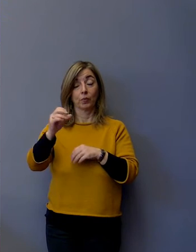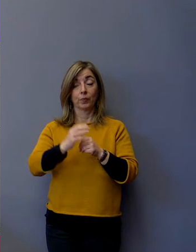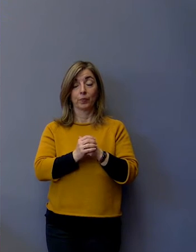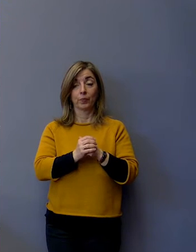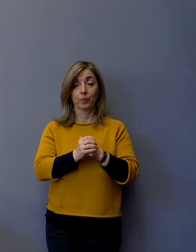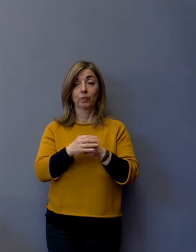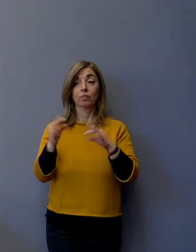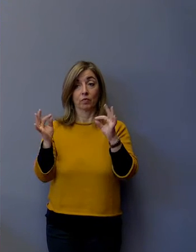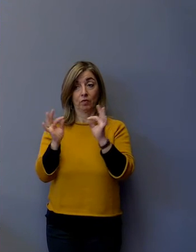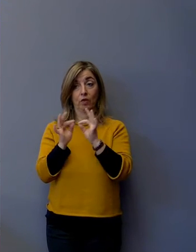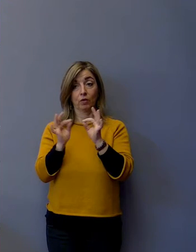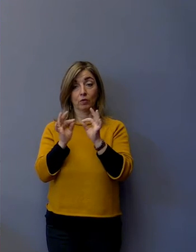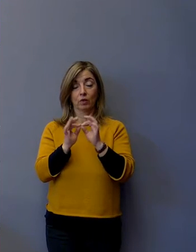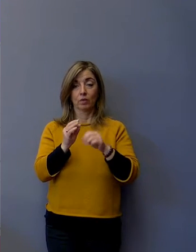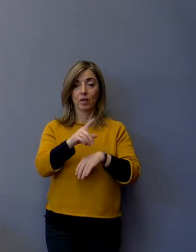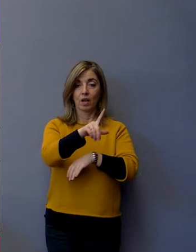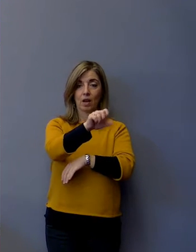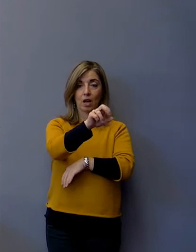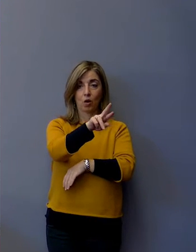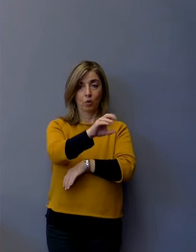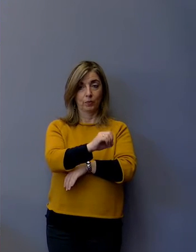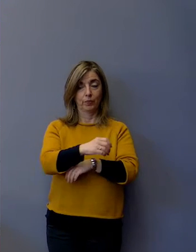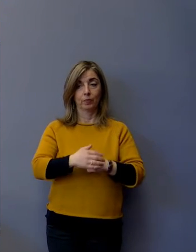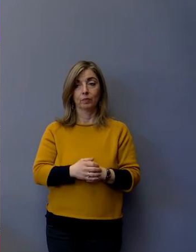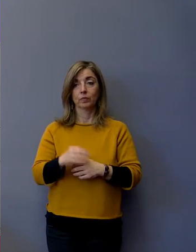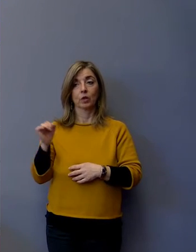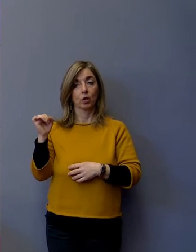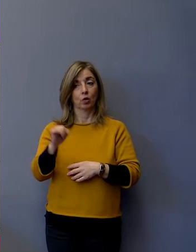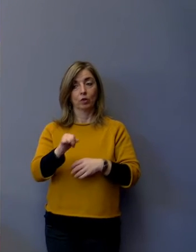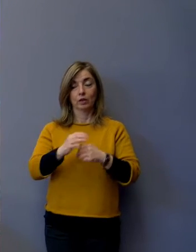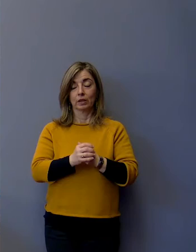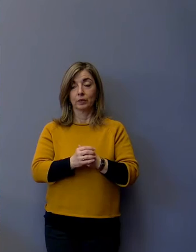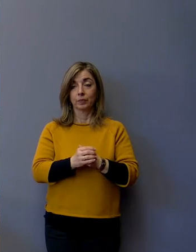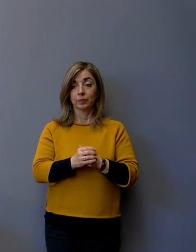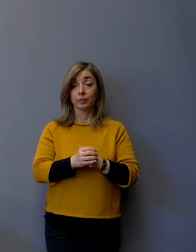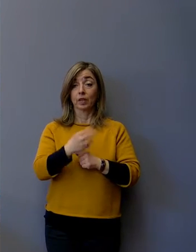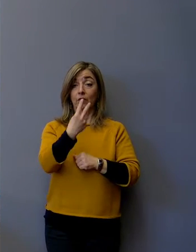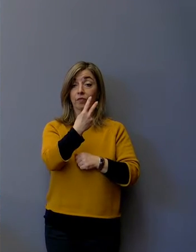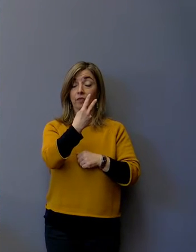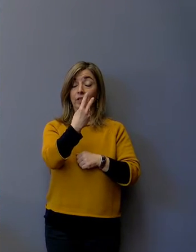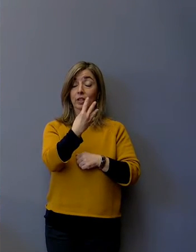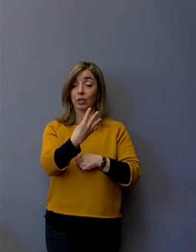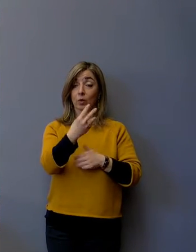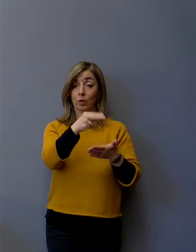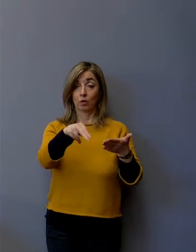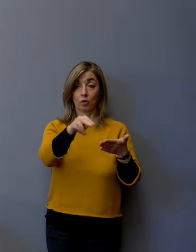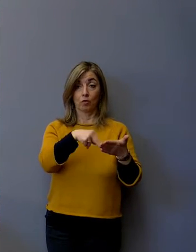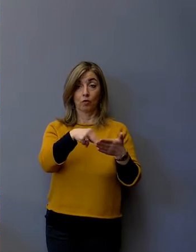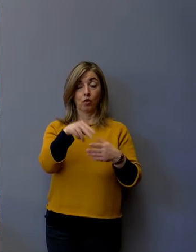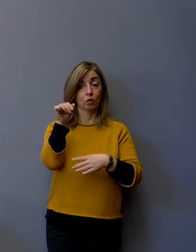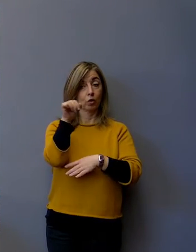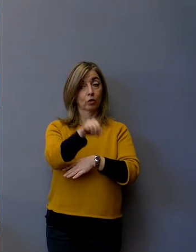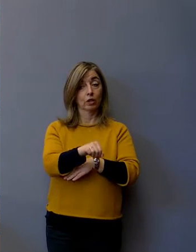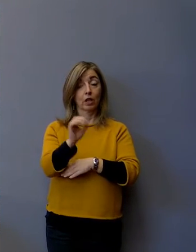favorevole consigliera lauro contraria 24 voti contrari 15 favorevoli il consiglio